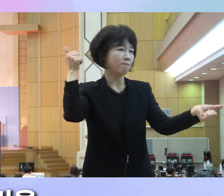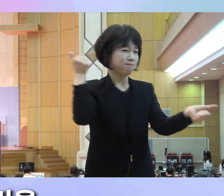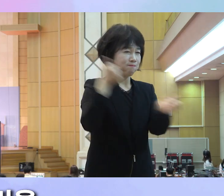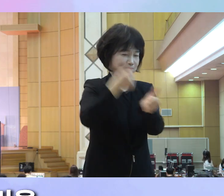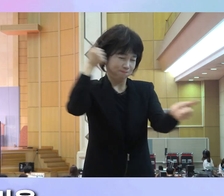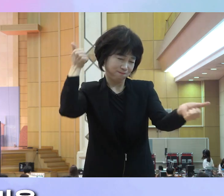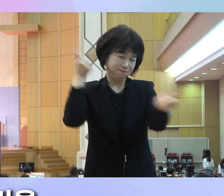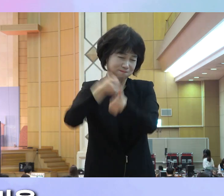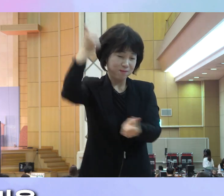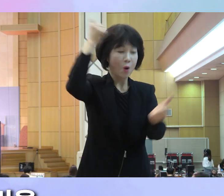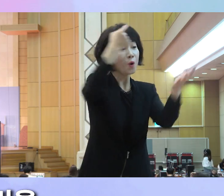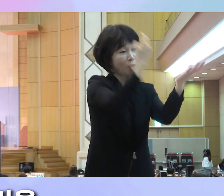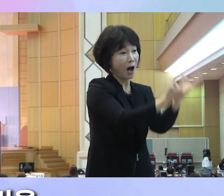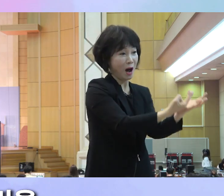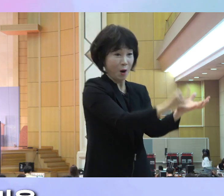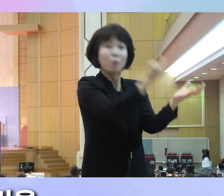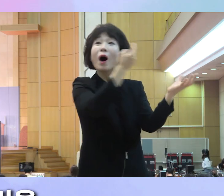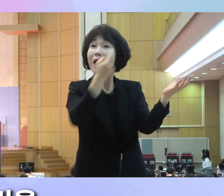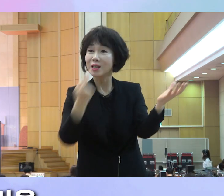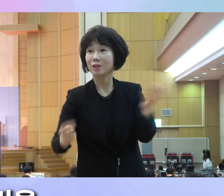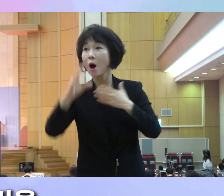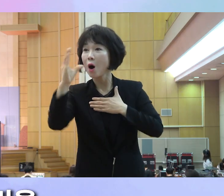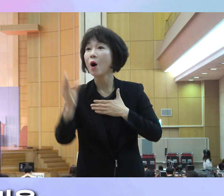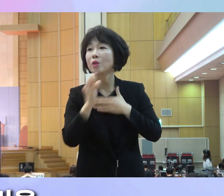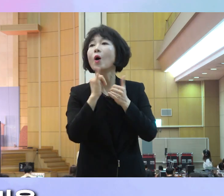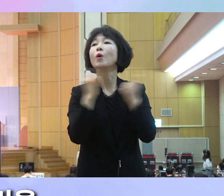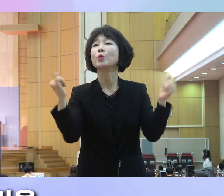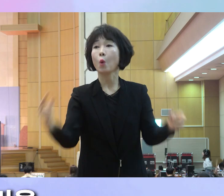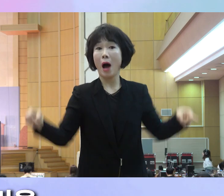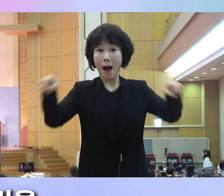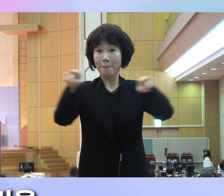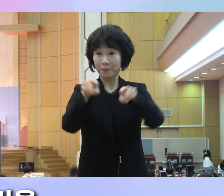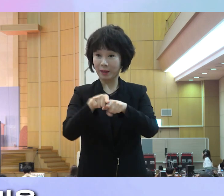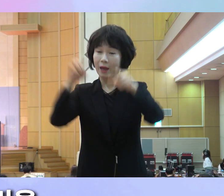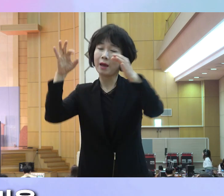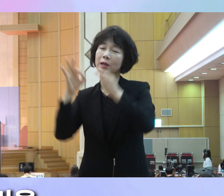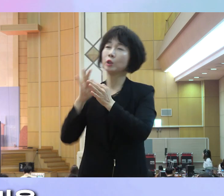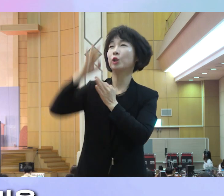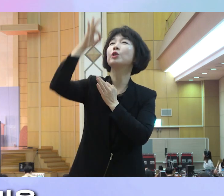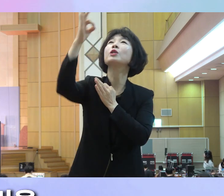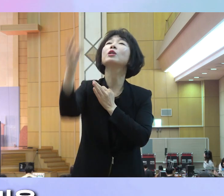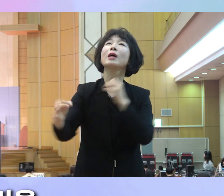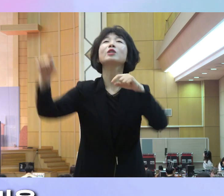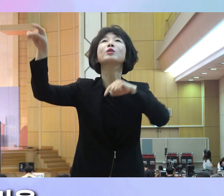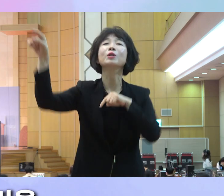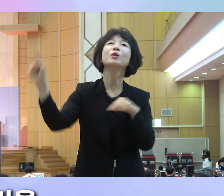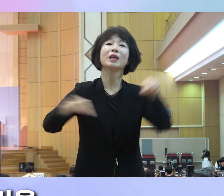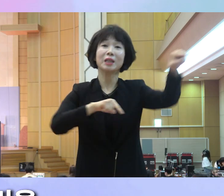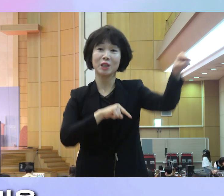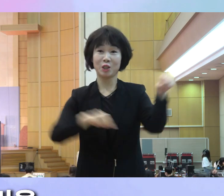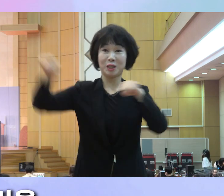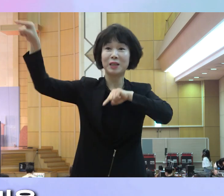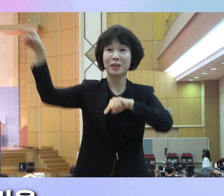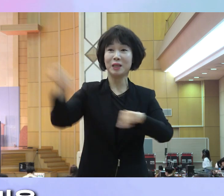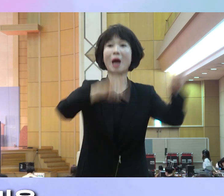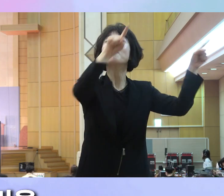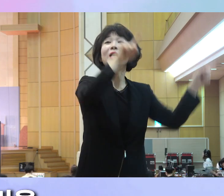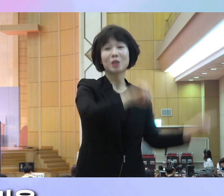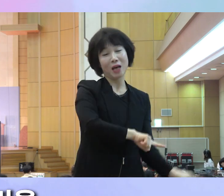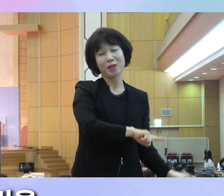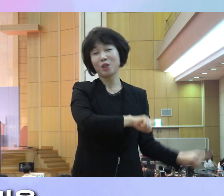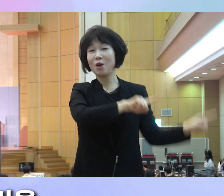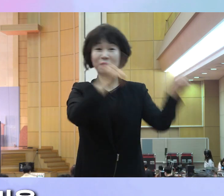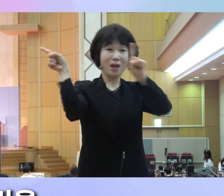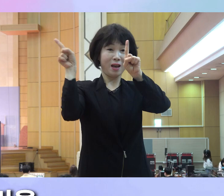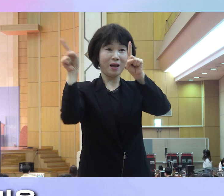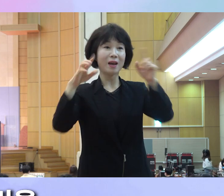어둠을 이기시고 나와서 성도 함께 길이 다스리시네.